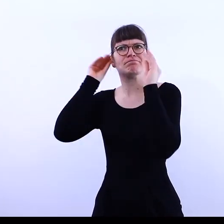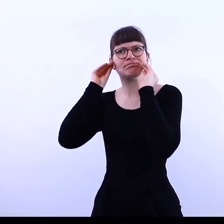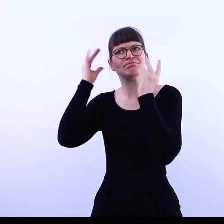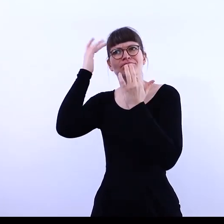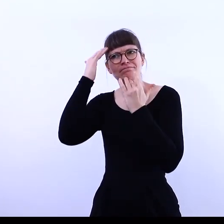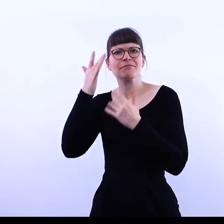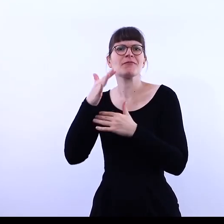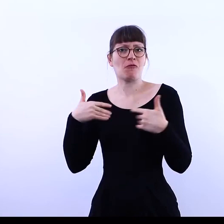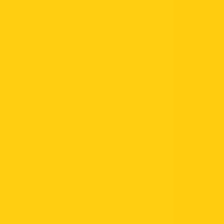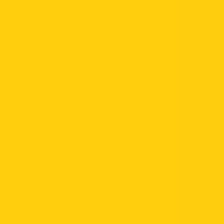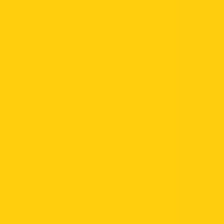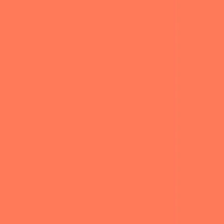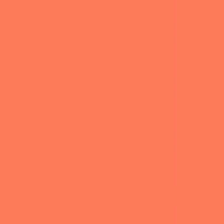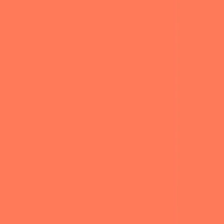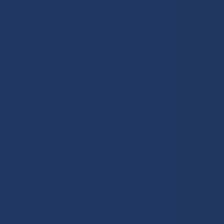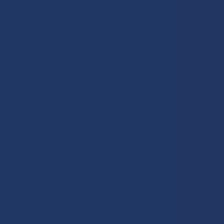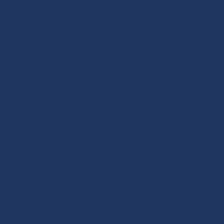Also vielen Dank nach Linz.